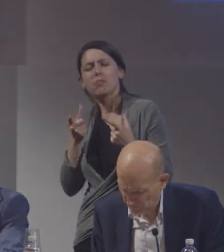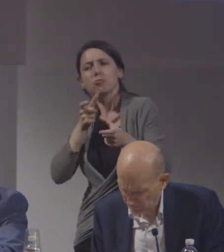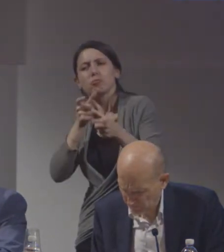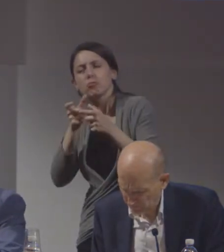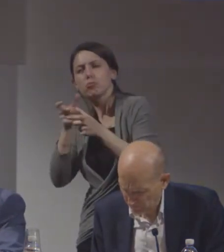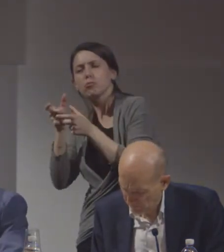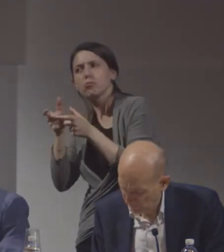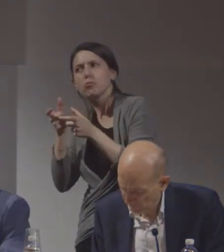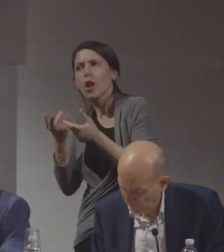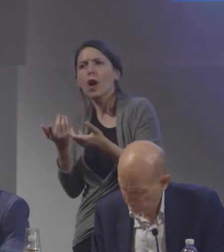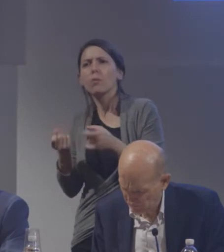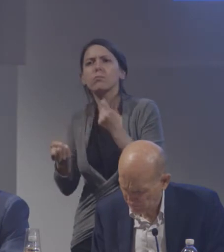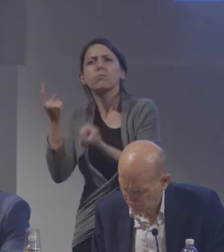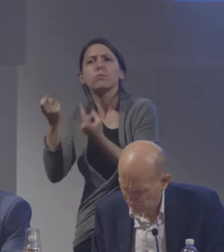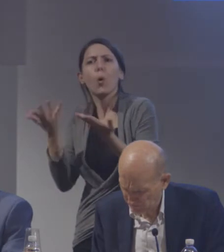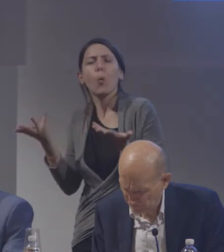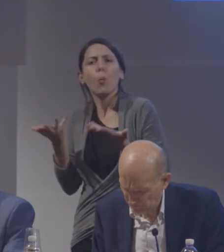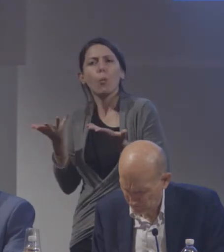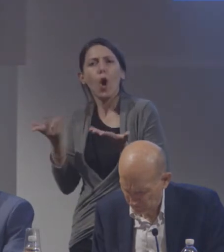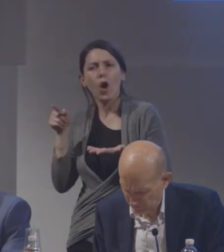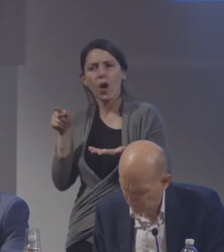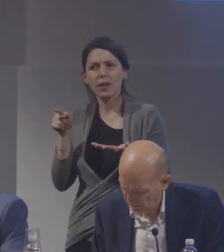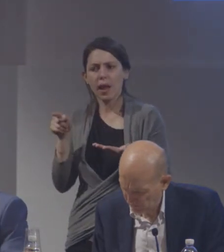dialoghi, così come